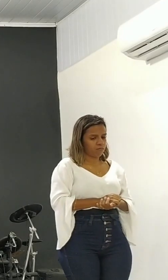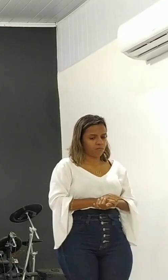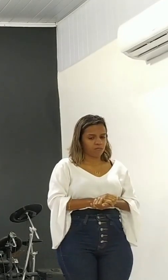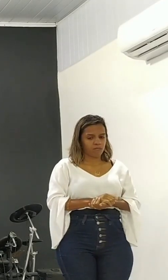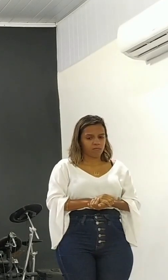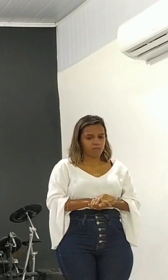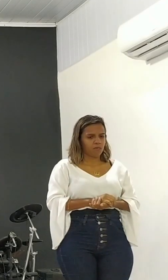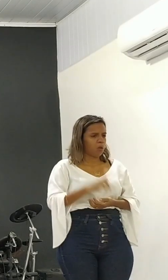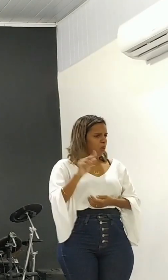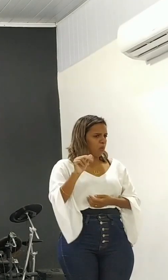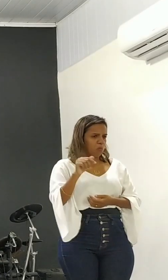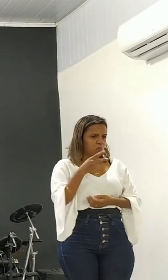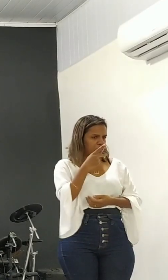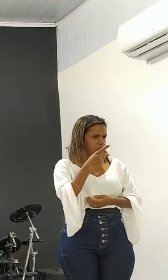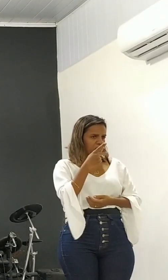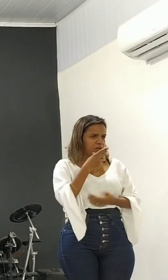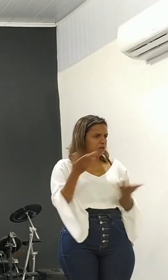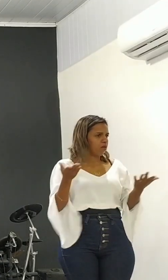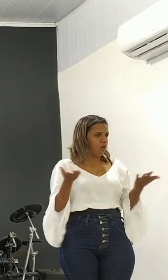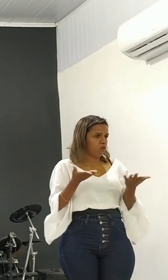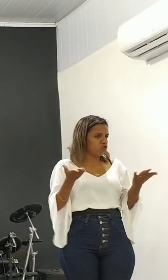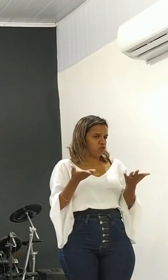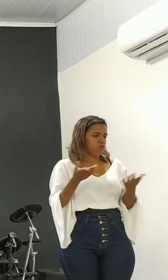Nunca falei isso, né? Estou falando aqui agora.